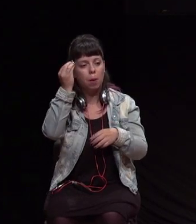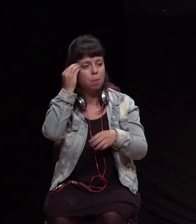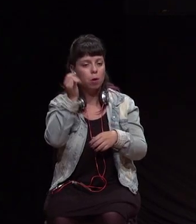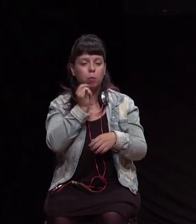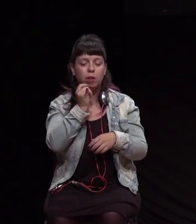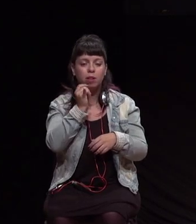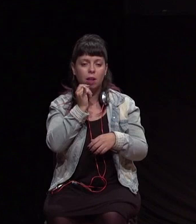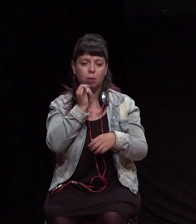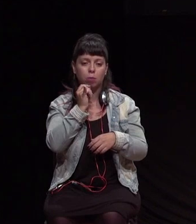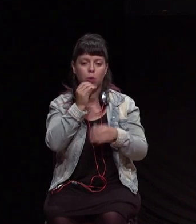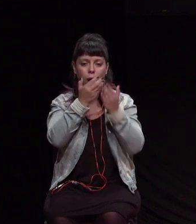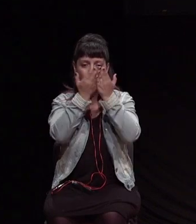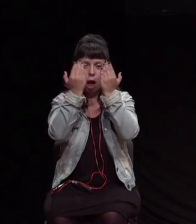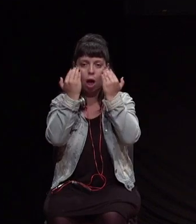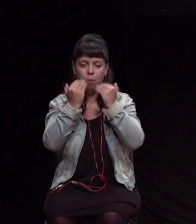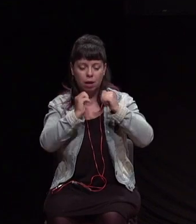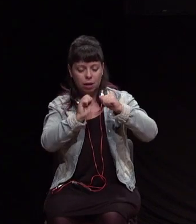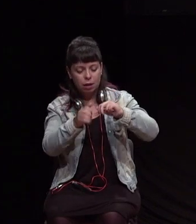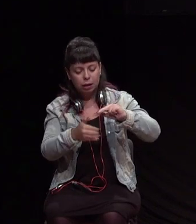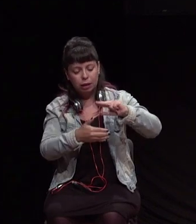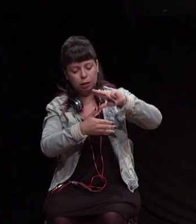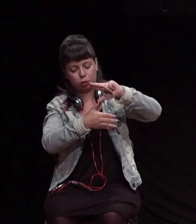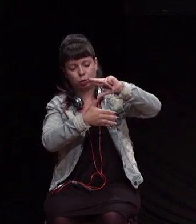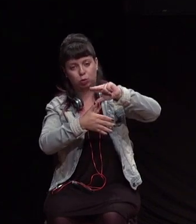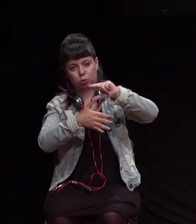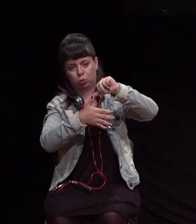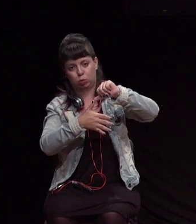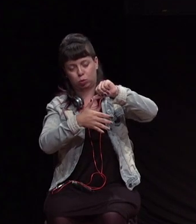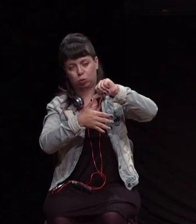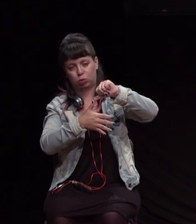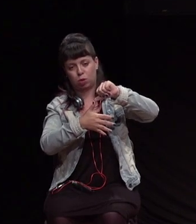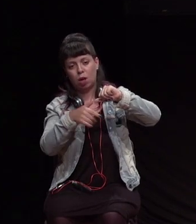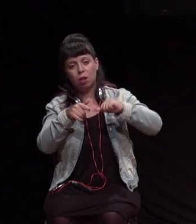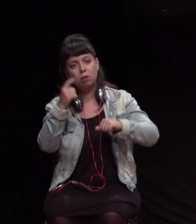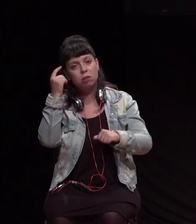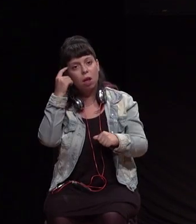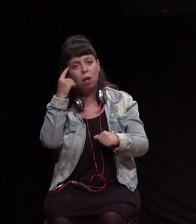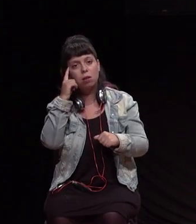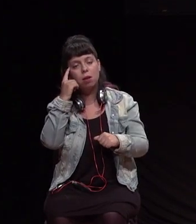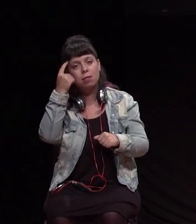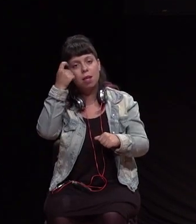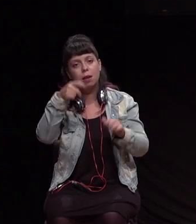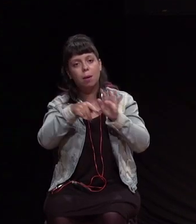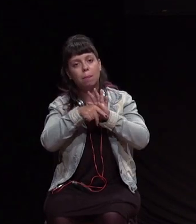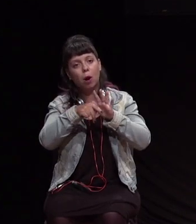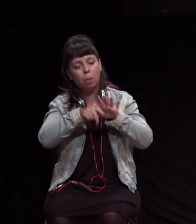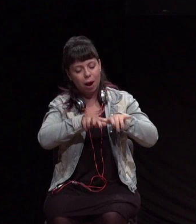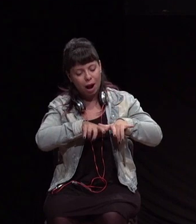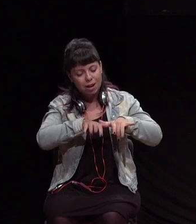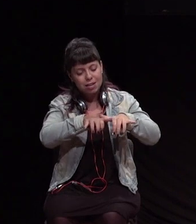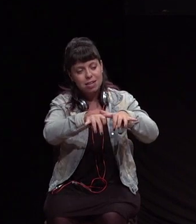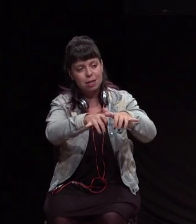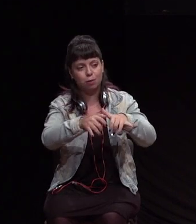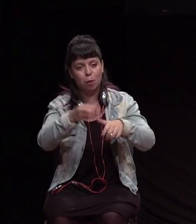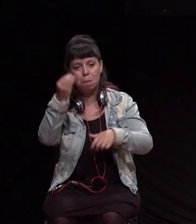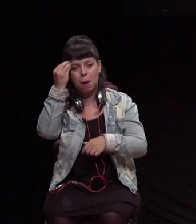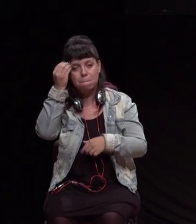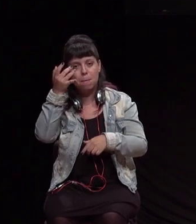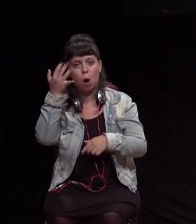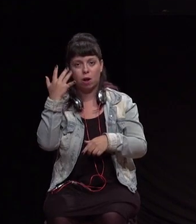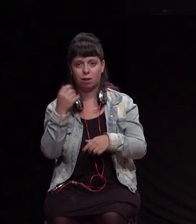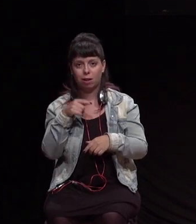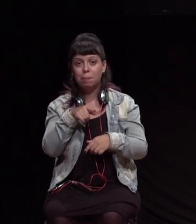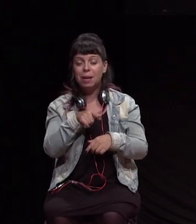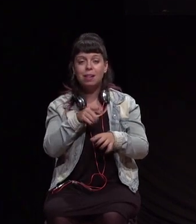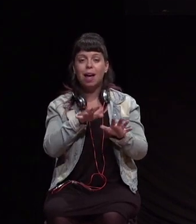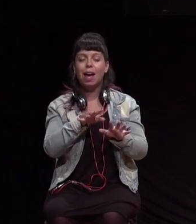Sul também têm, né? Esses povos têm as suas próprias noções de arquivo e de memória, só que essas noções elas são virtuais, elas não dependem de uma